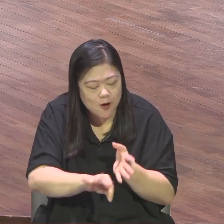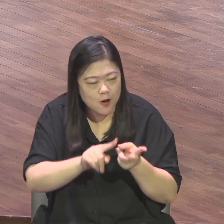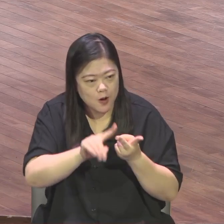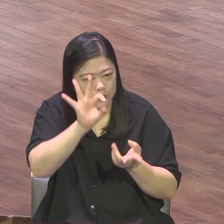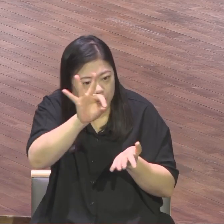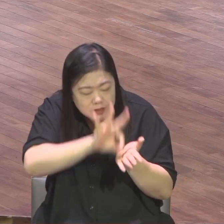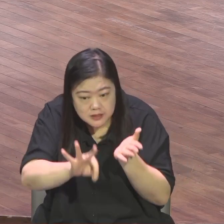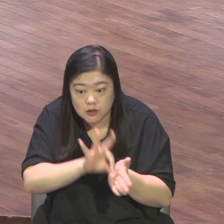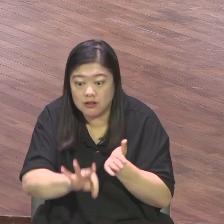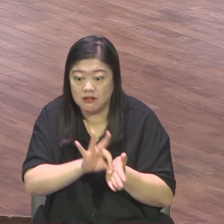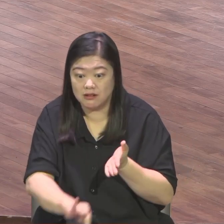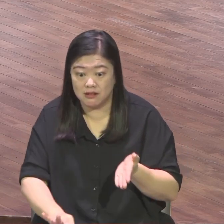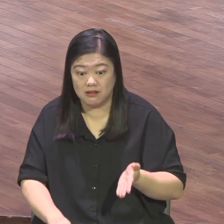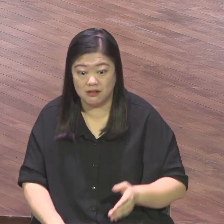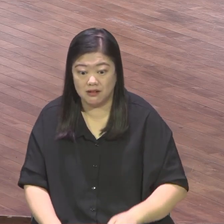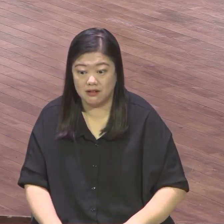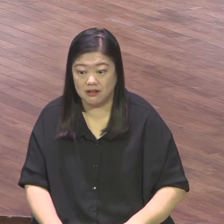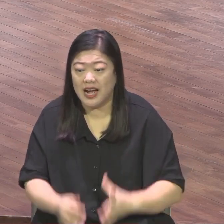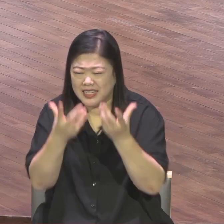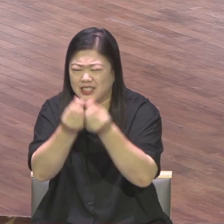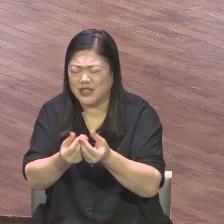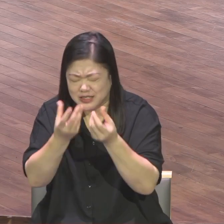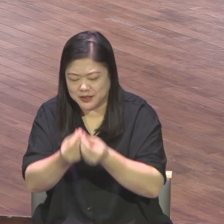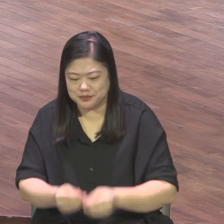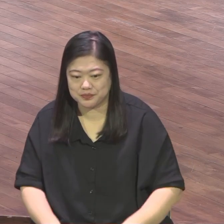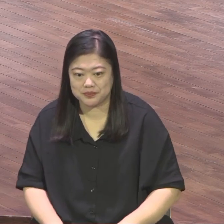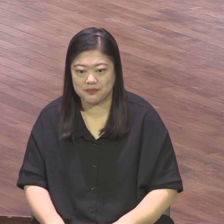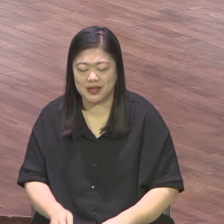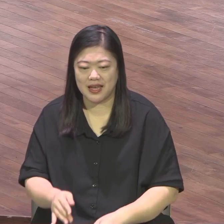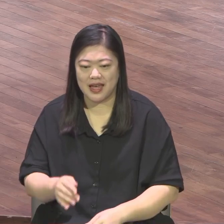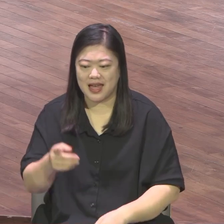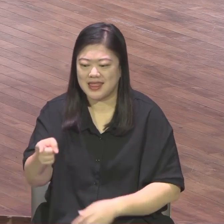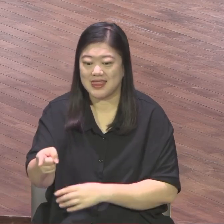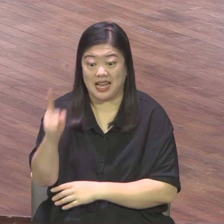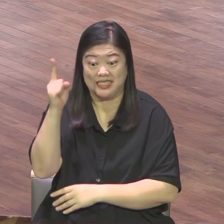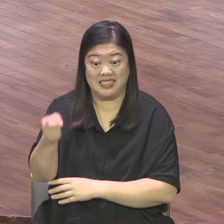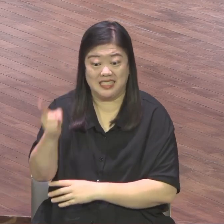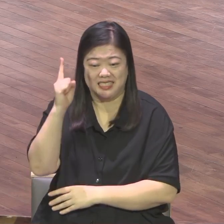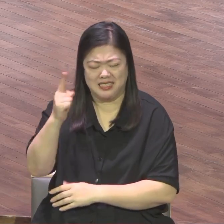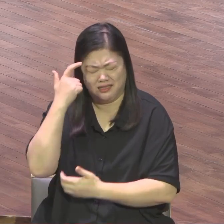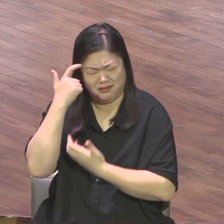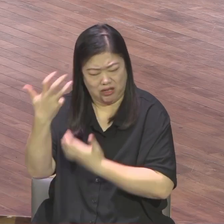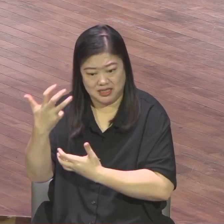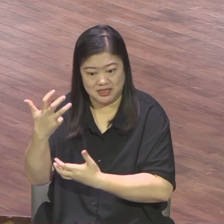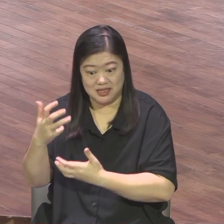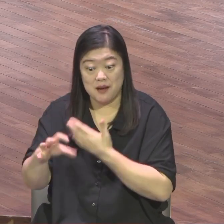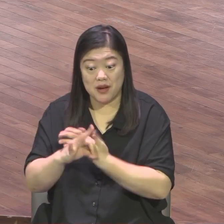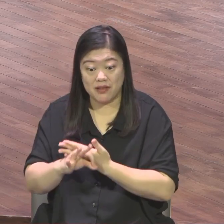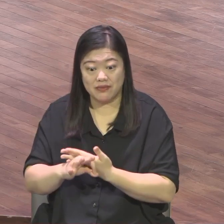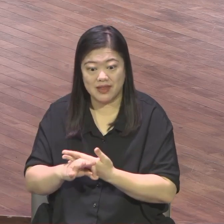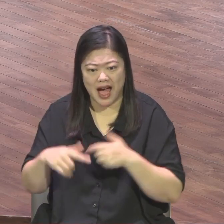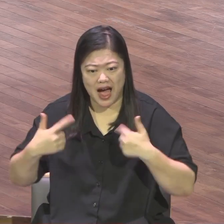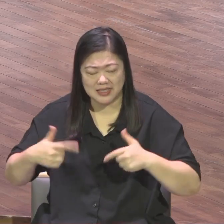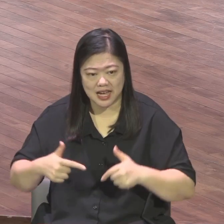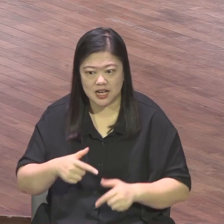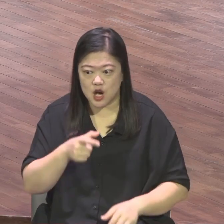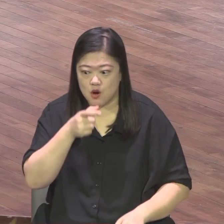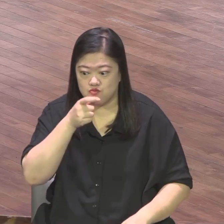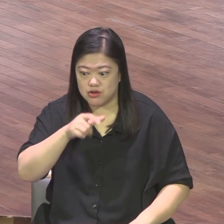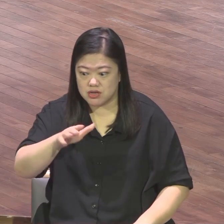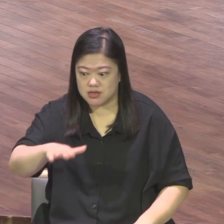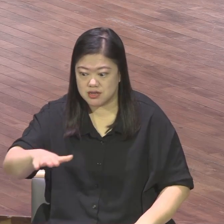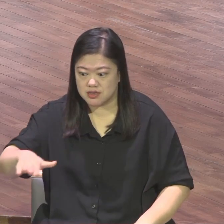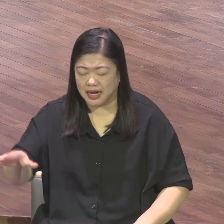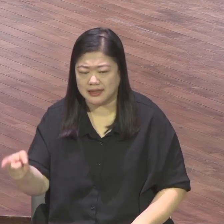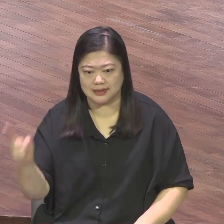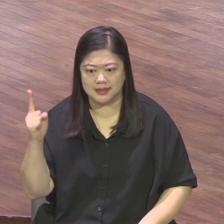그 24가 돼요. 예를 들면은 낚시 마니아다. 낚시 많이 하면 낚시 막 그냥 틈만 나면 낚시 가요. 이